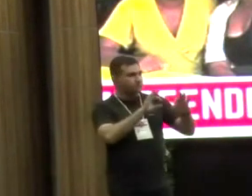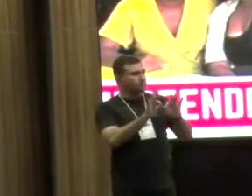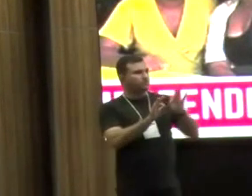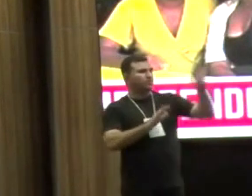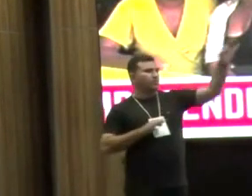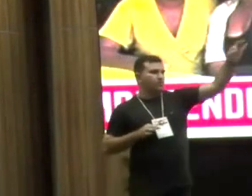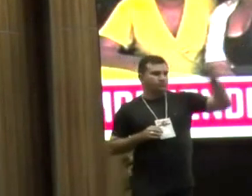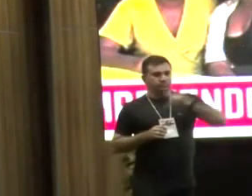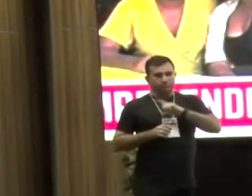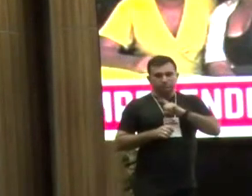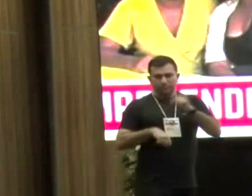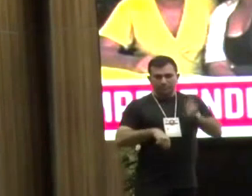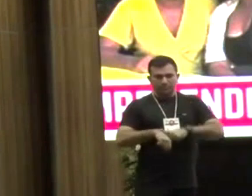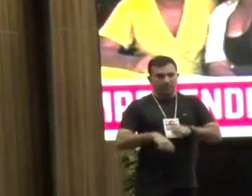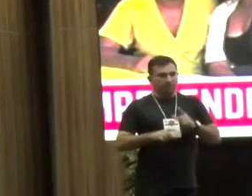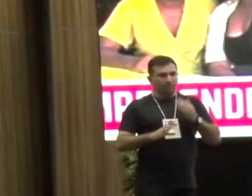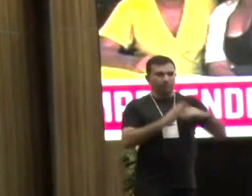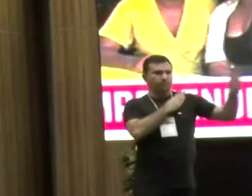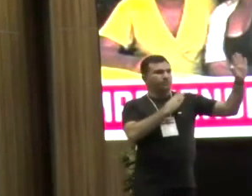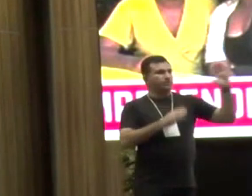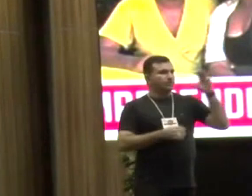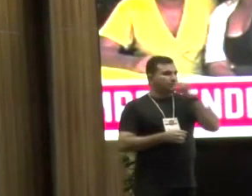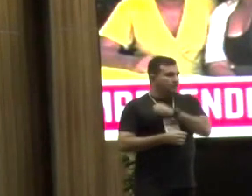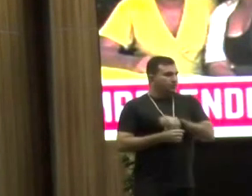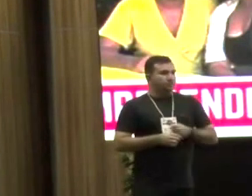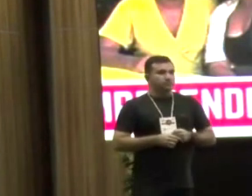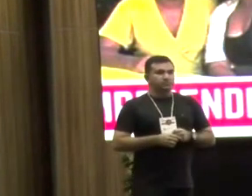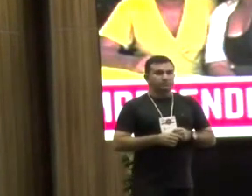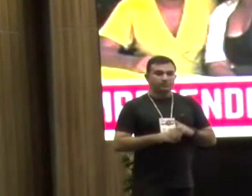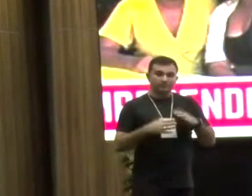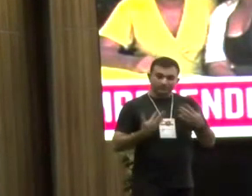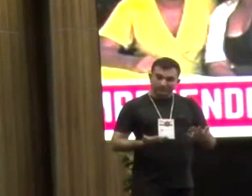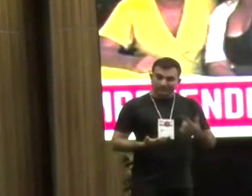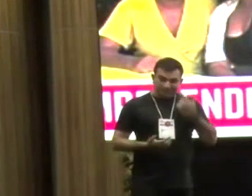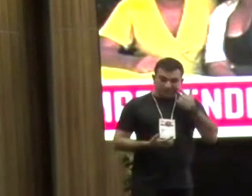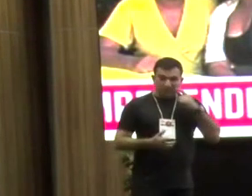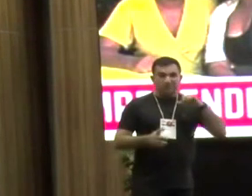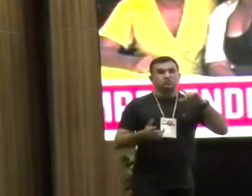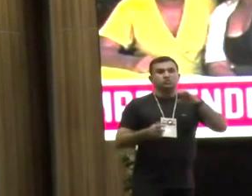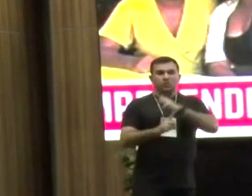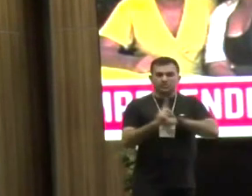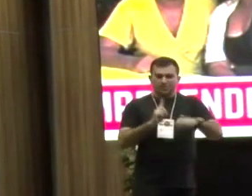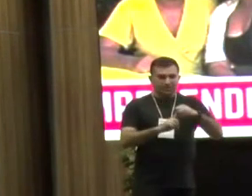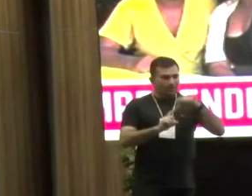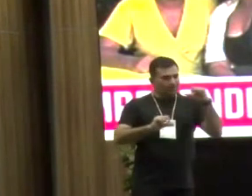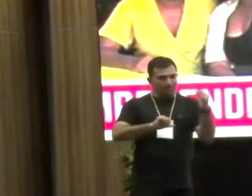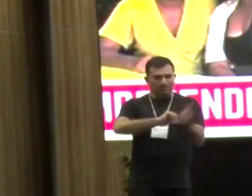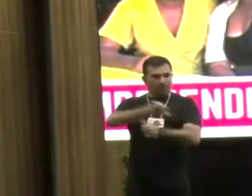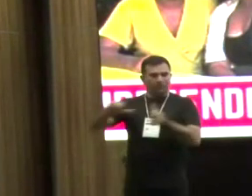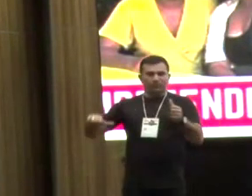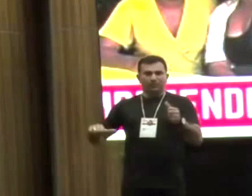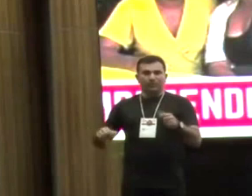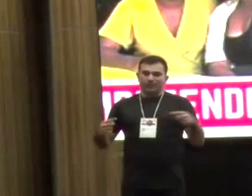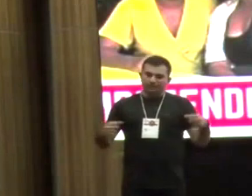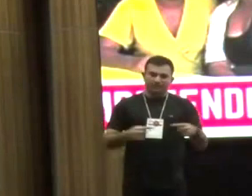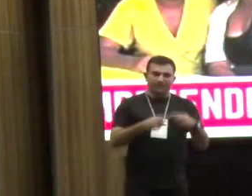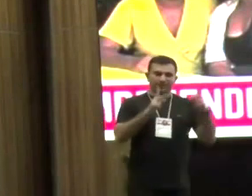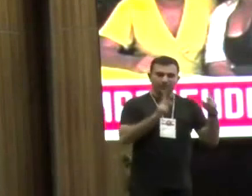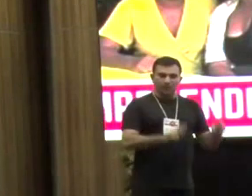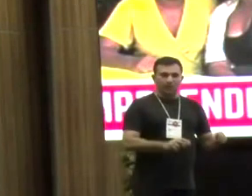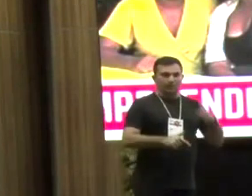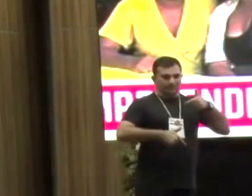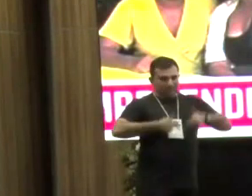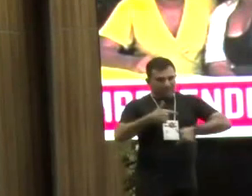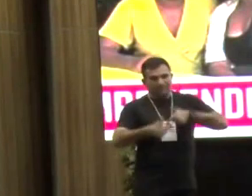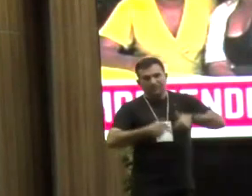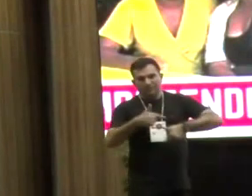esse trabalho é como a sociedade. Ele se reconfigura, ele está em movimento. Por isso que a lei não